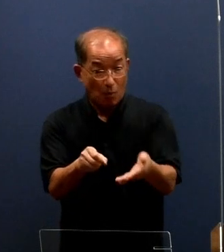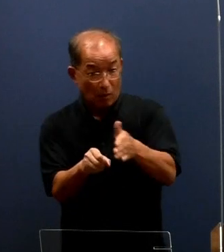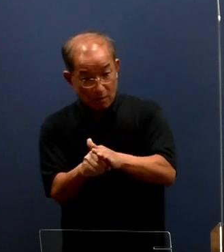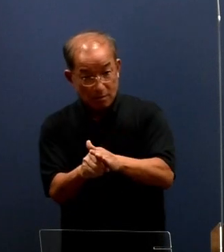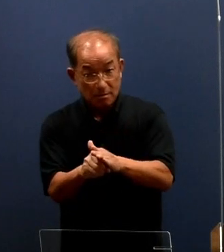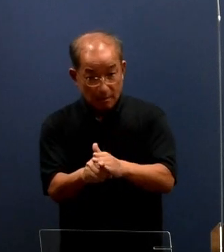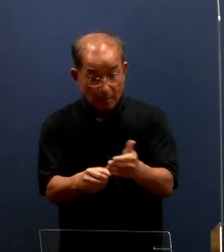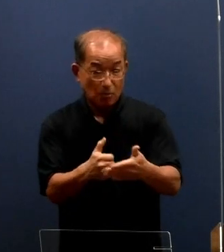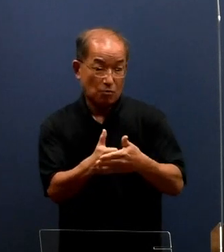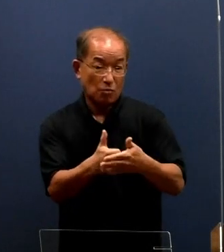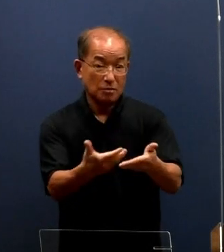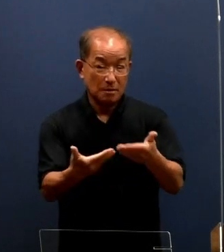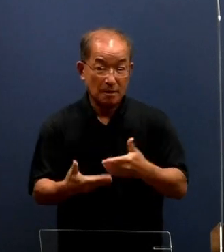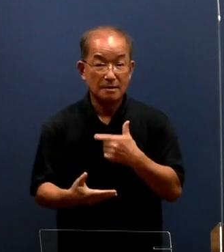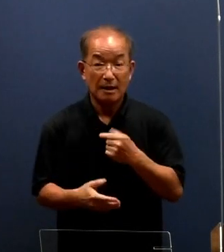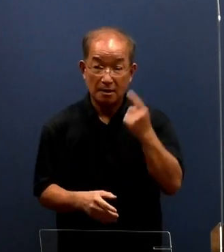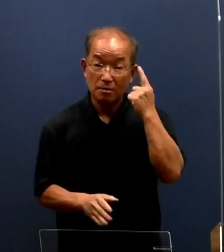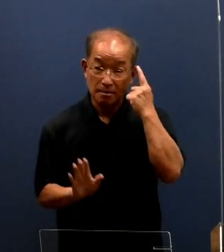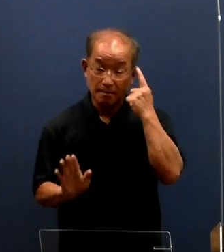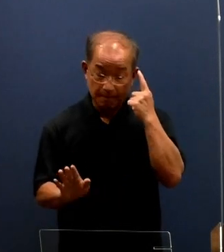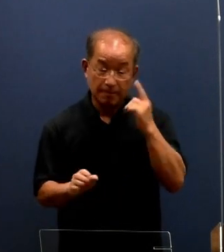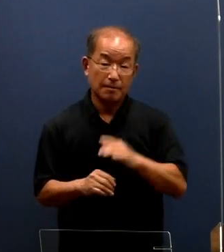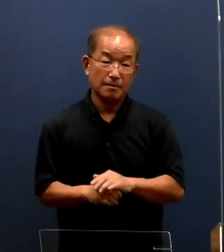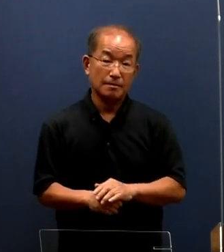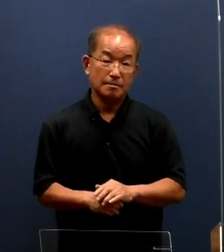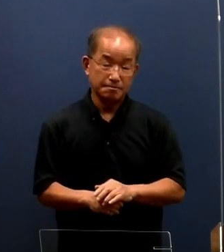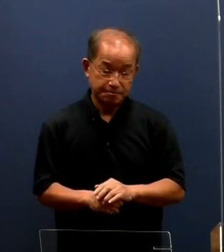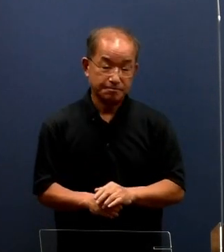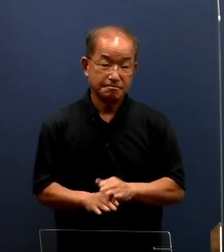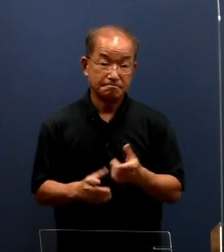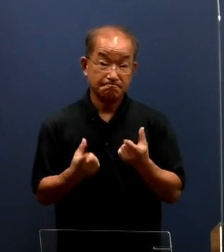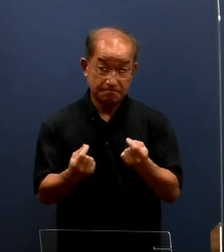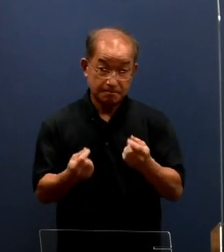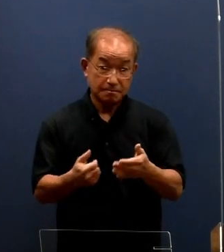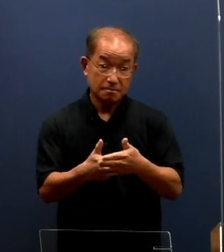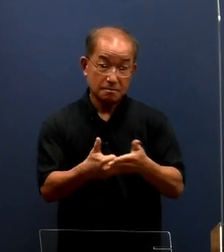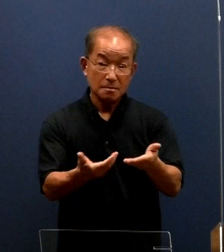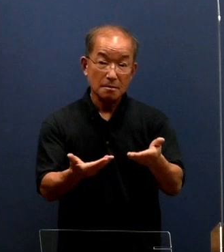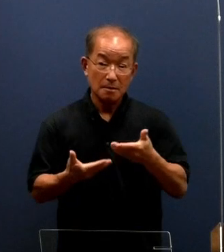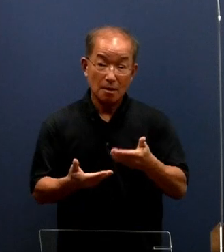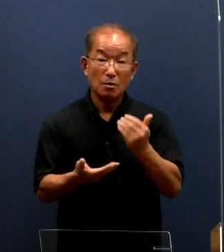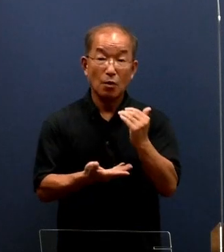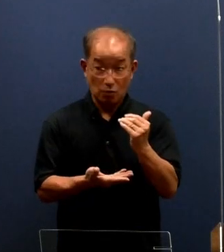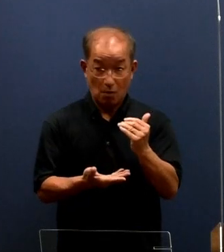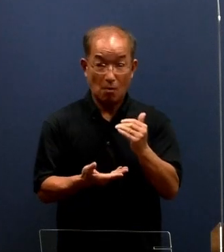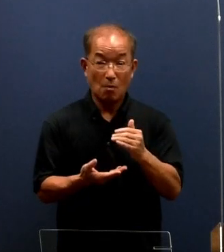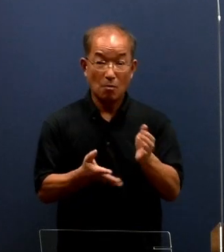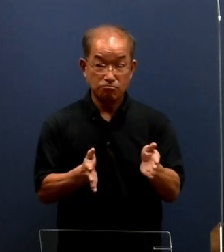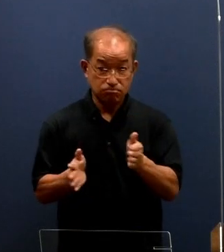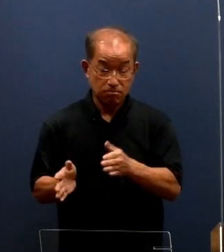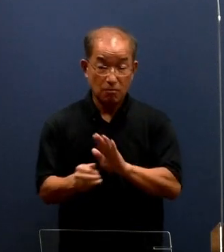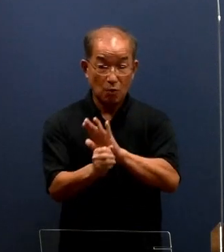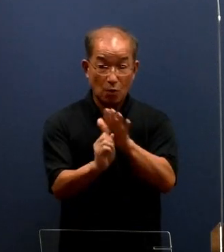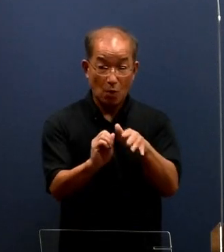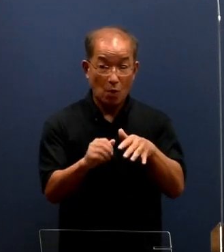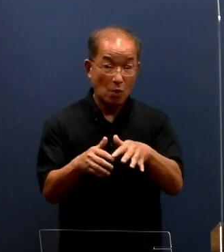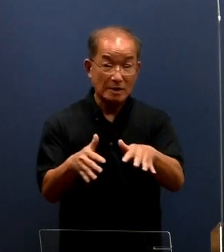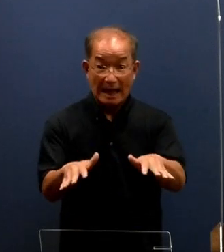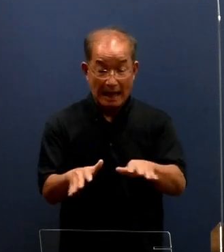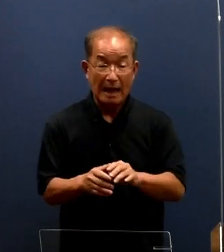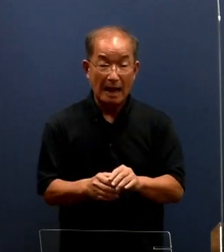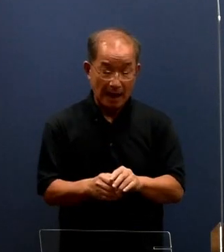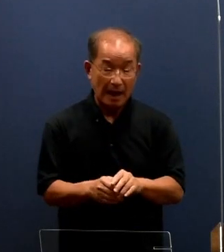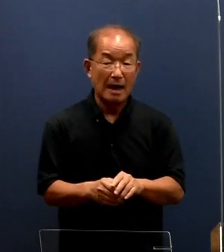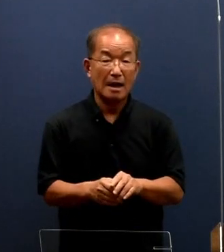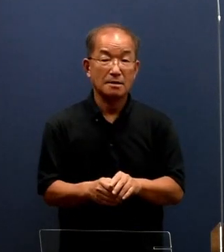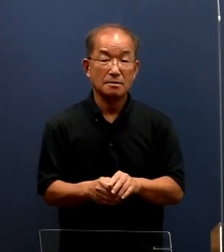ど、そういう経済対策をきちんと実施してもらうということが一点、それからコロナの今の、その時の感染状況によ